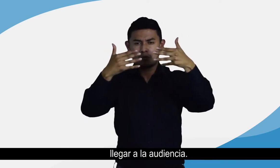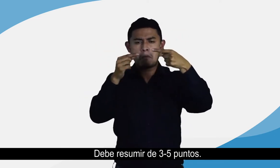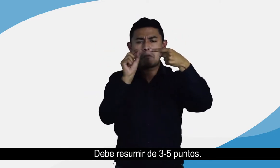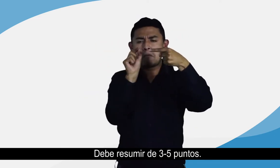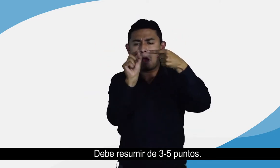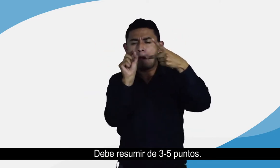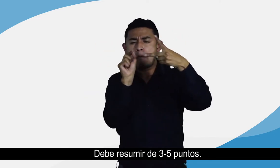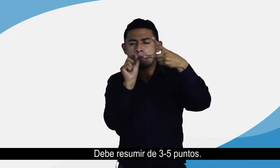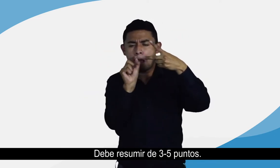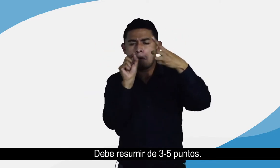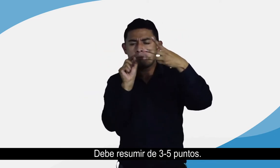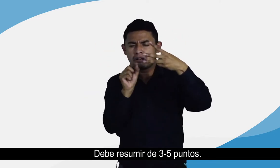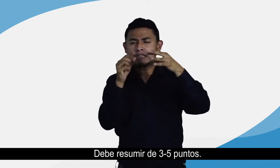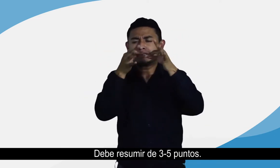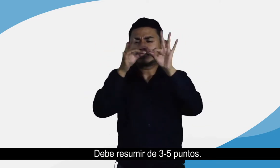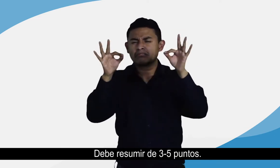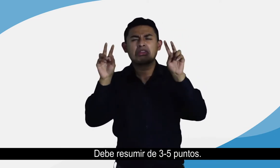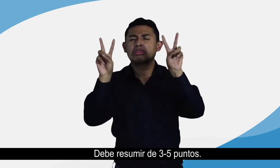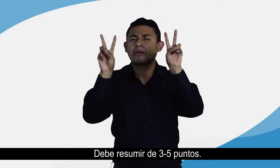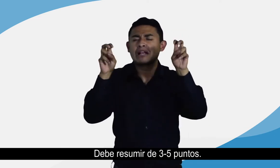Debe resumir de 3 a 5 puntos.